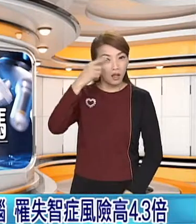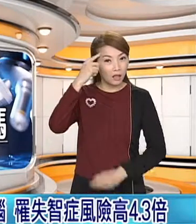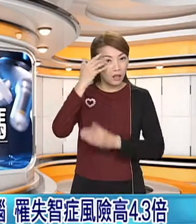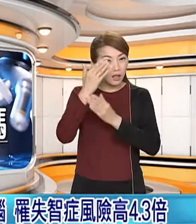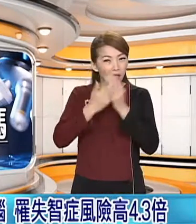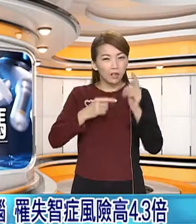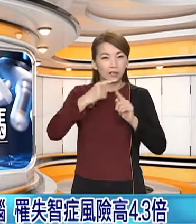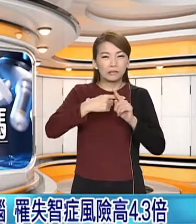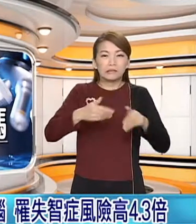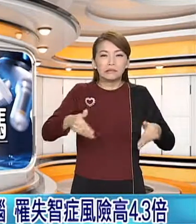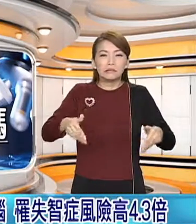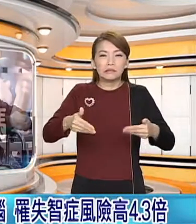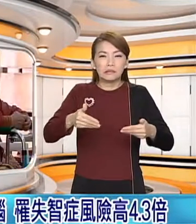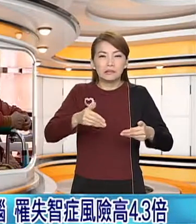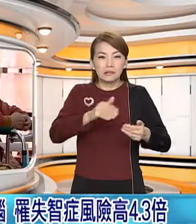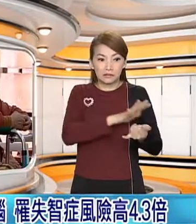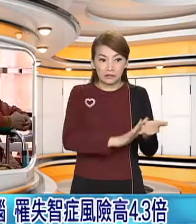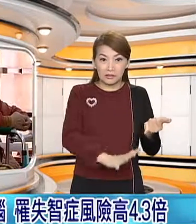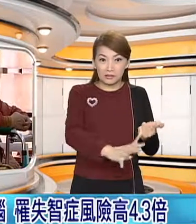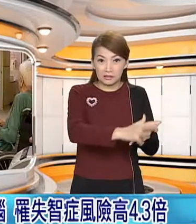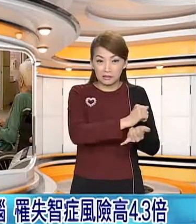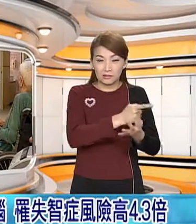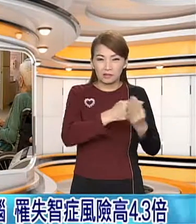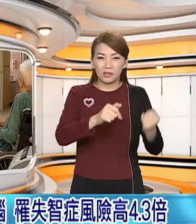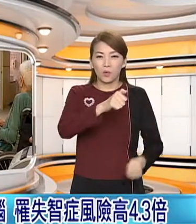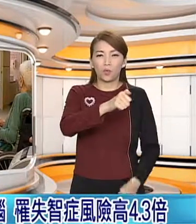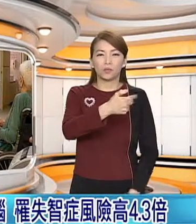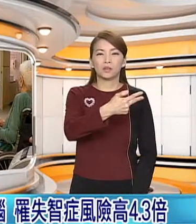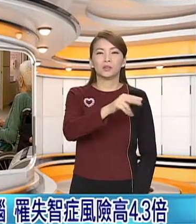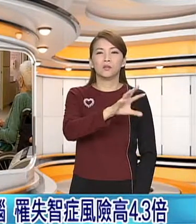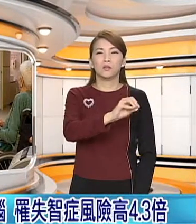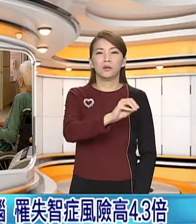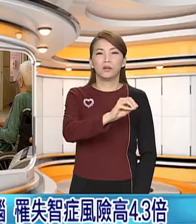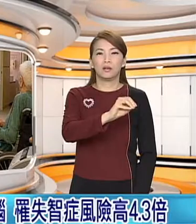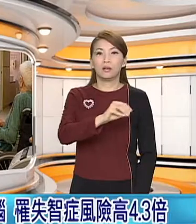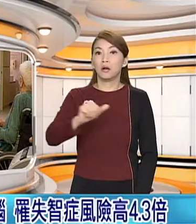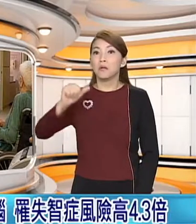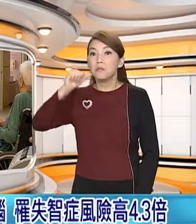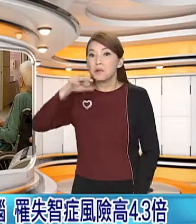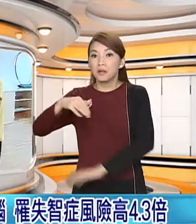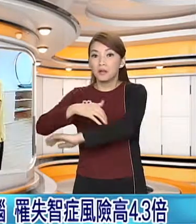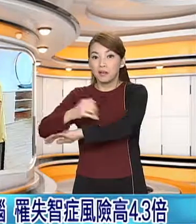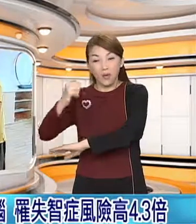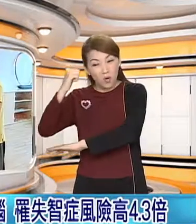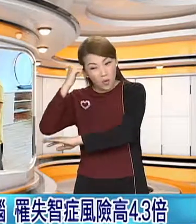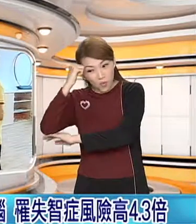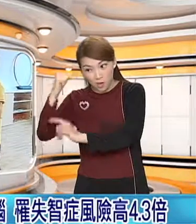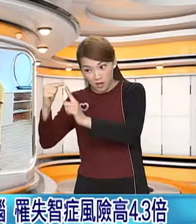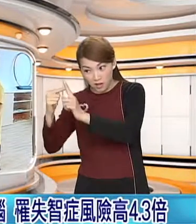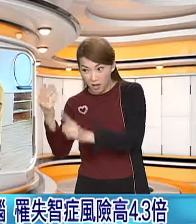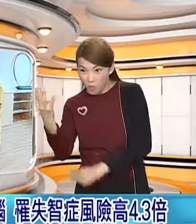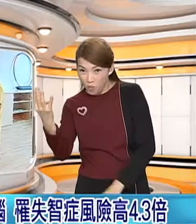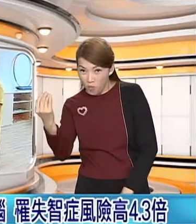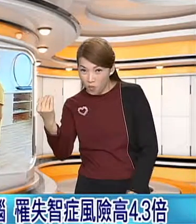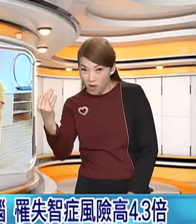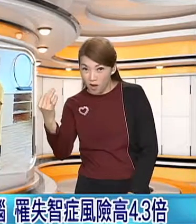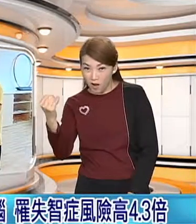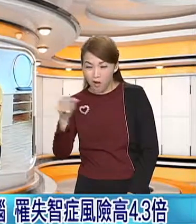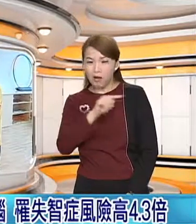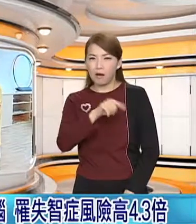国内大约有57万的老年人患有轻度认知障碍，而这等于是一整个苗栗县的人